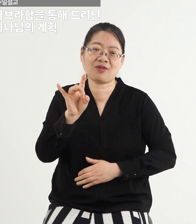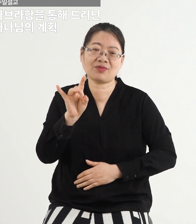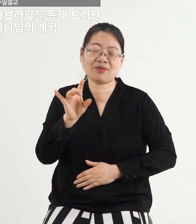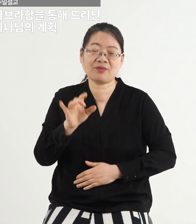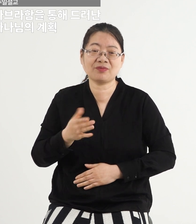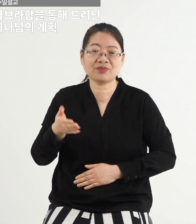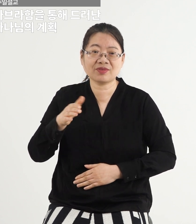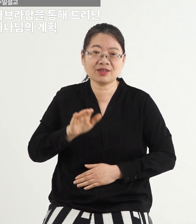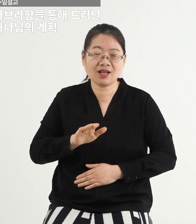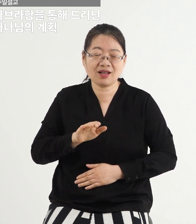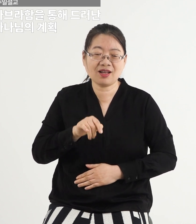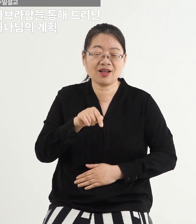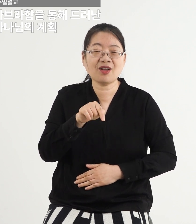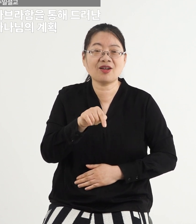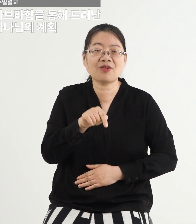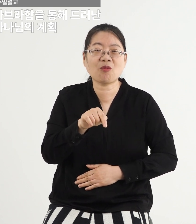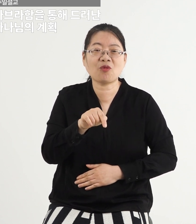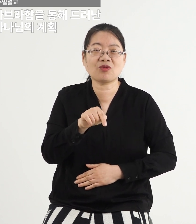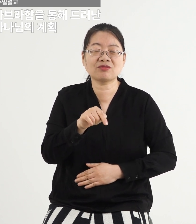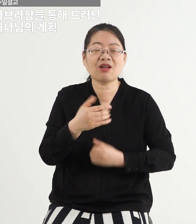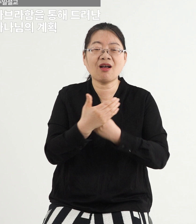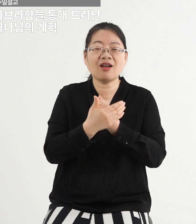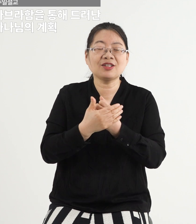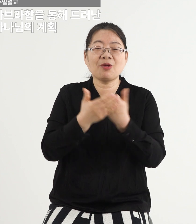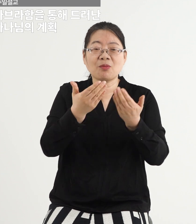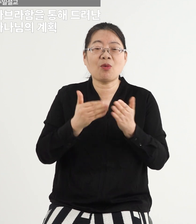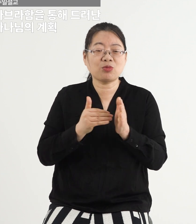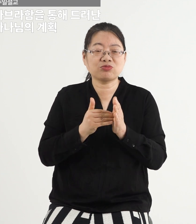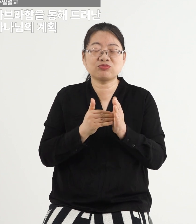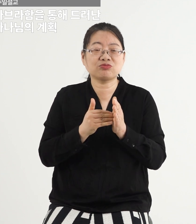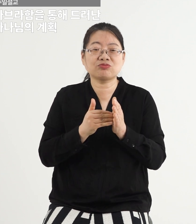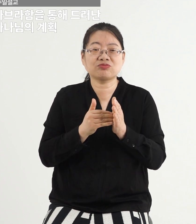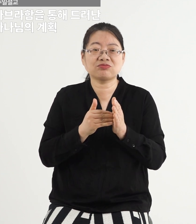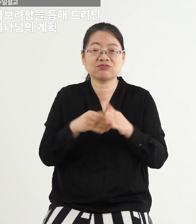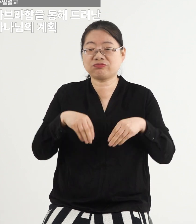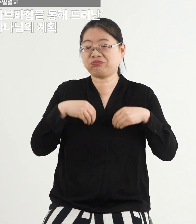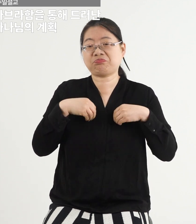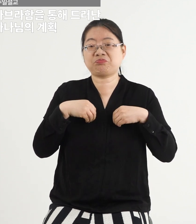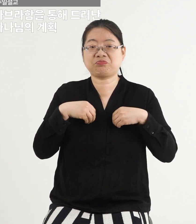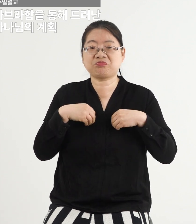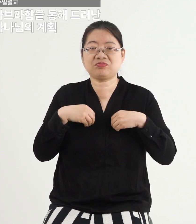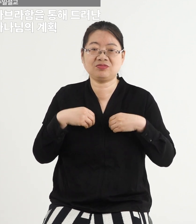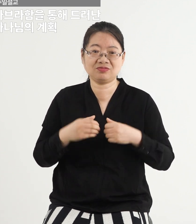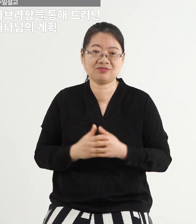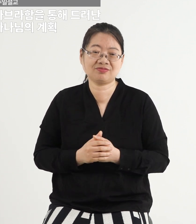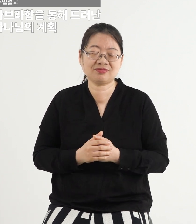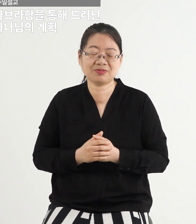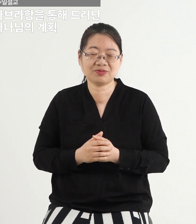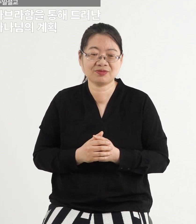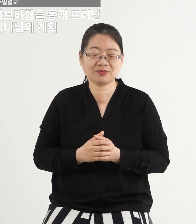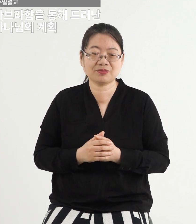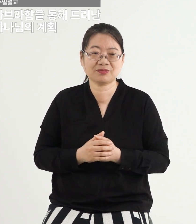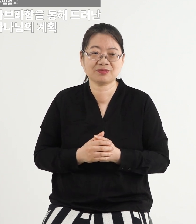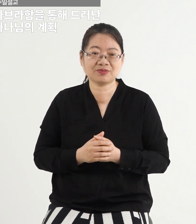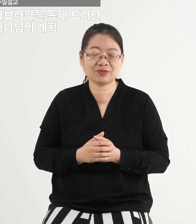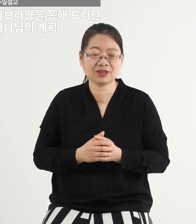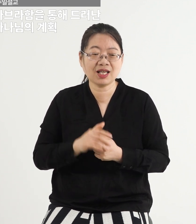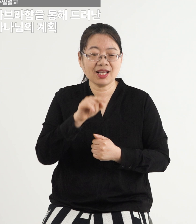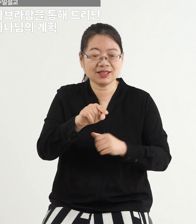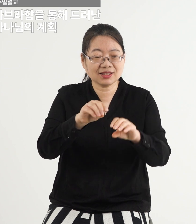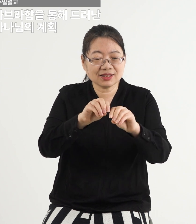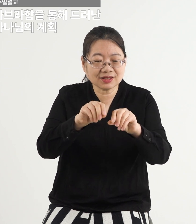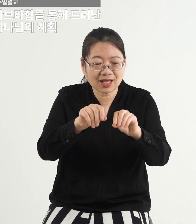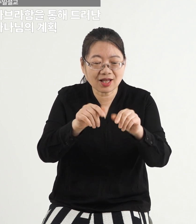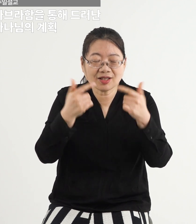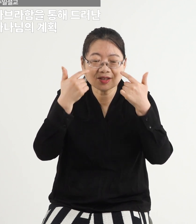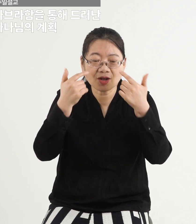손 털고 끝난다는데 딜레마가 있어요. 그 땅은 오늘 여기 정확하게 뭐라고 되어